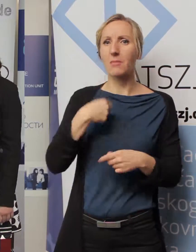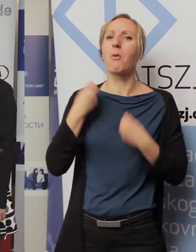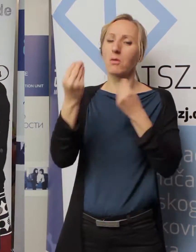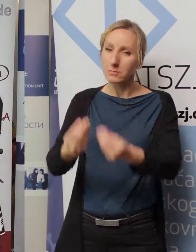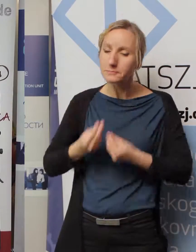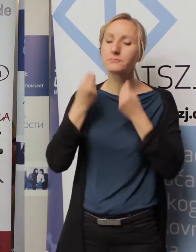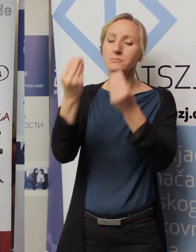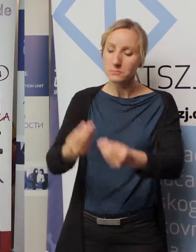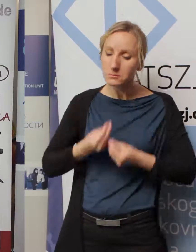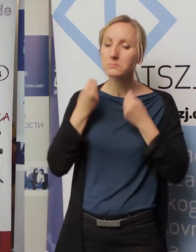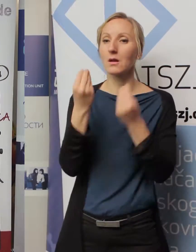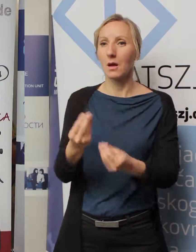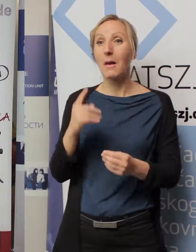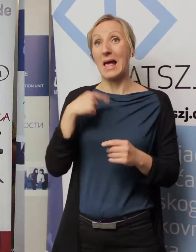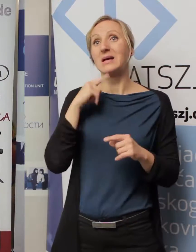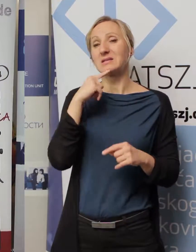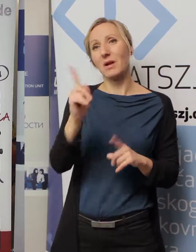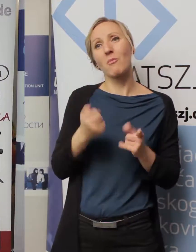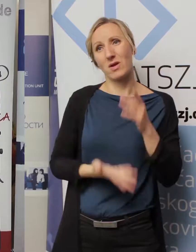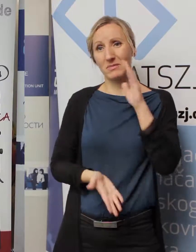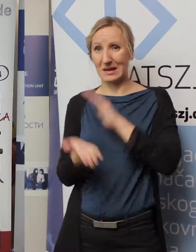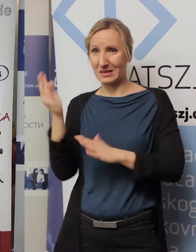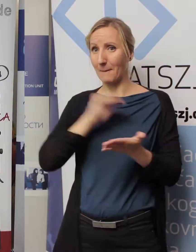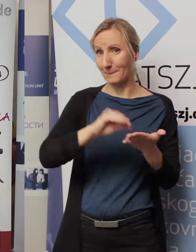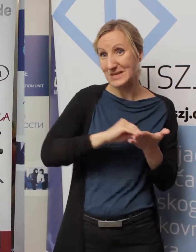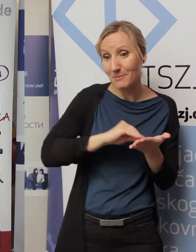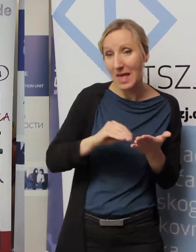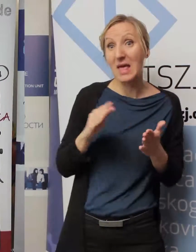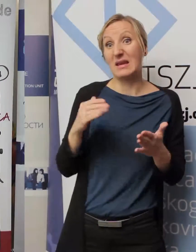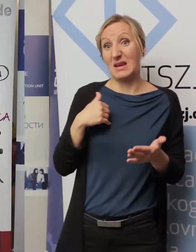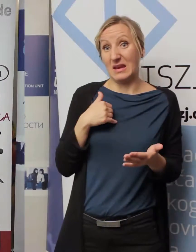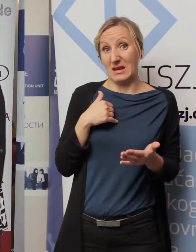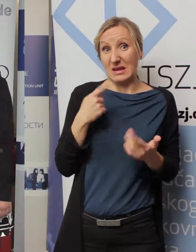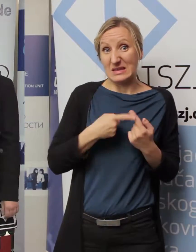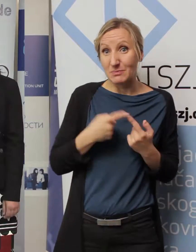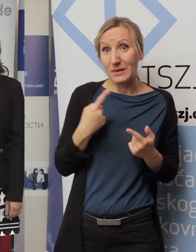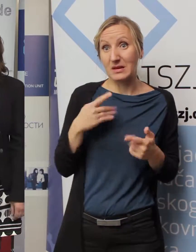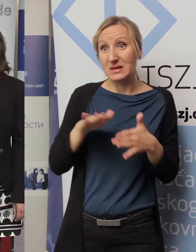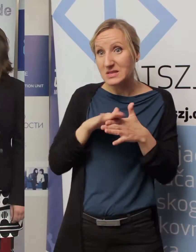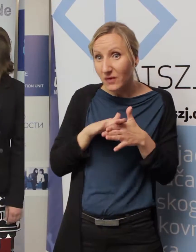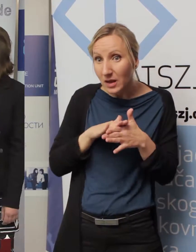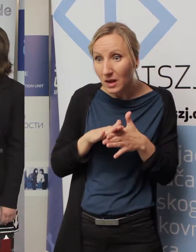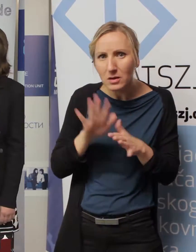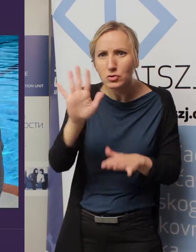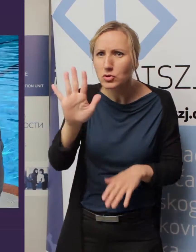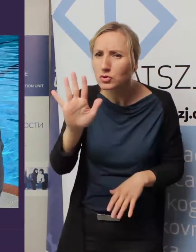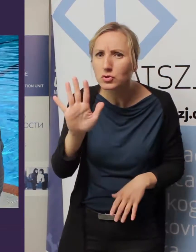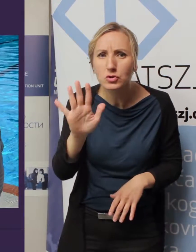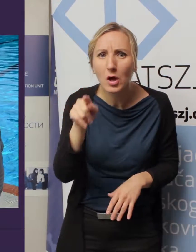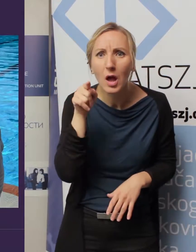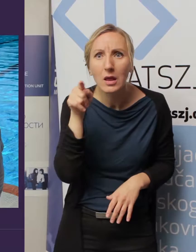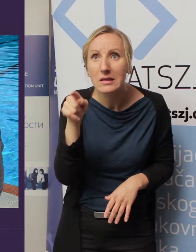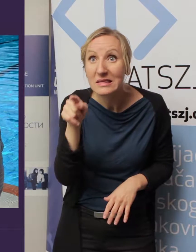sat i po vremena i onda sam u jednom trenutku rekla ja moram da idem na pismeni, stvarno se izvinjavam, da li možemo kasnije da nastavimo, gde ona